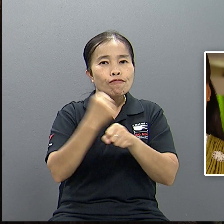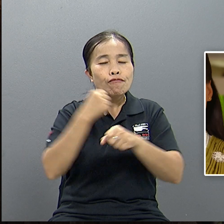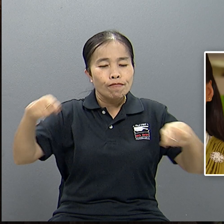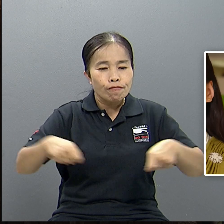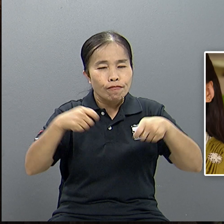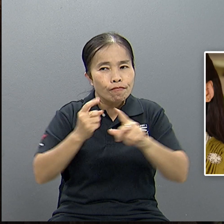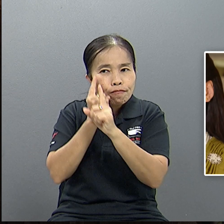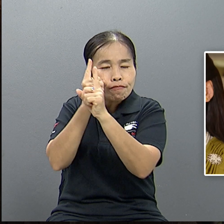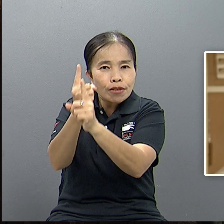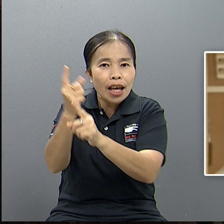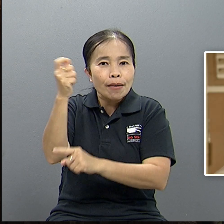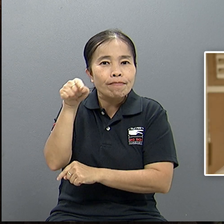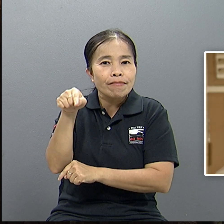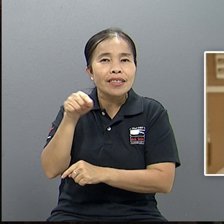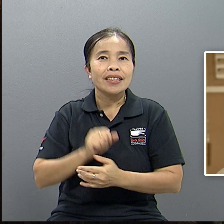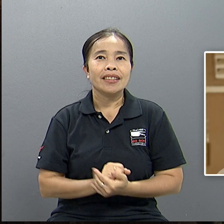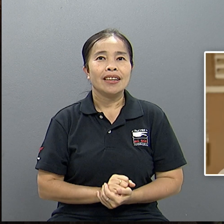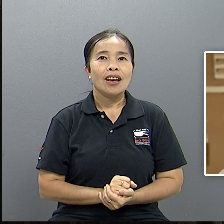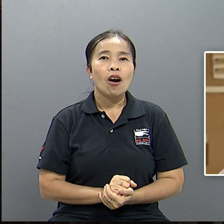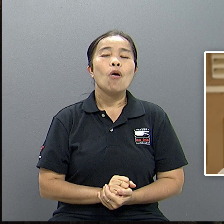ครูอยู่ในครัว